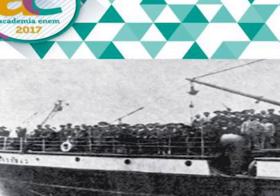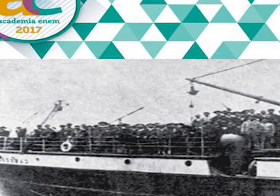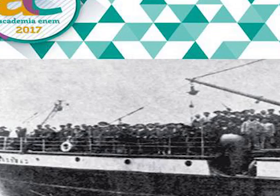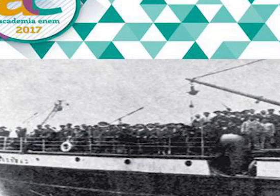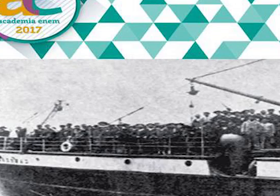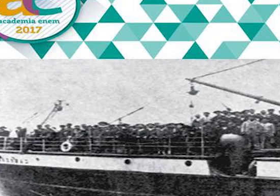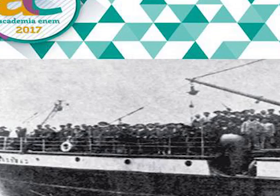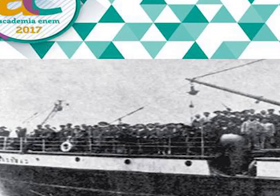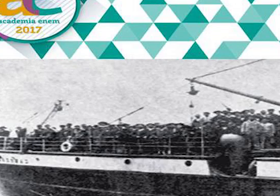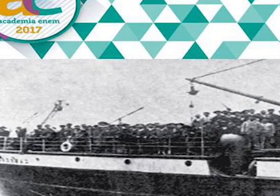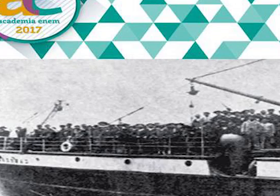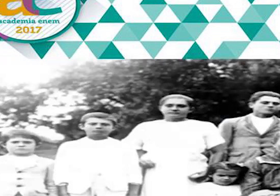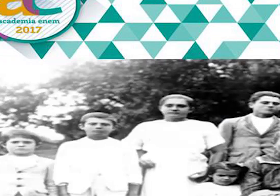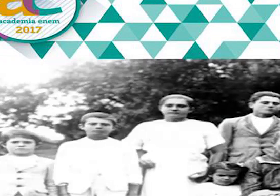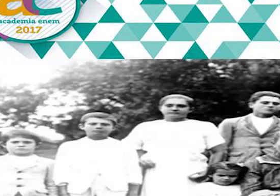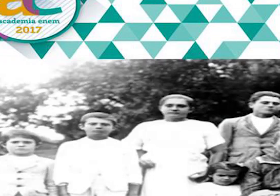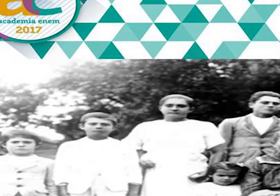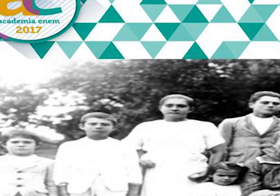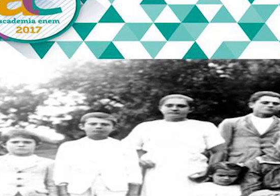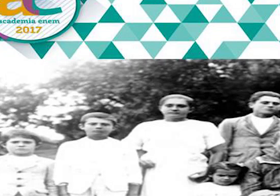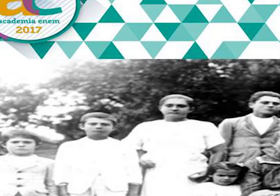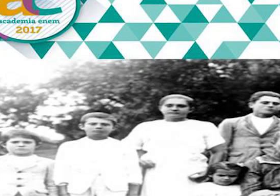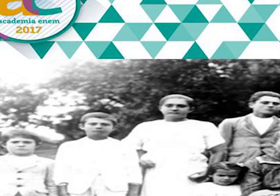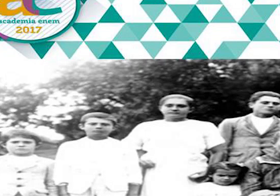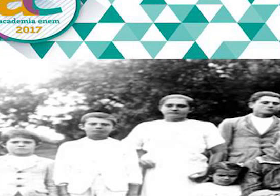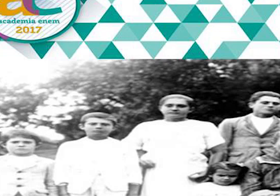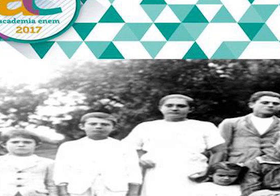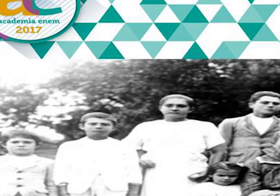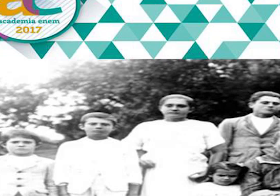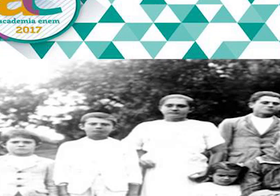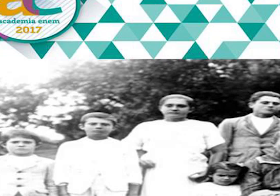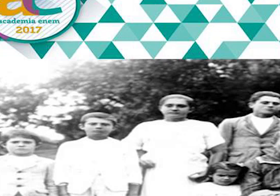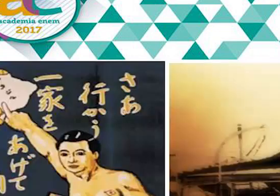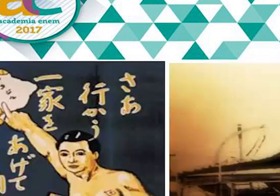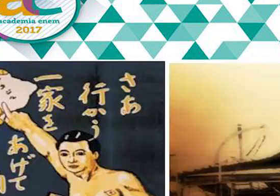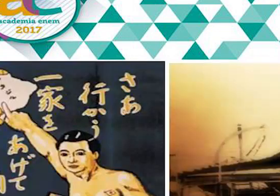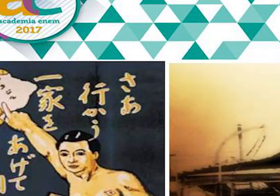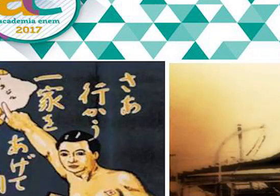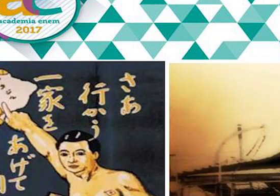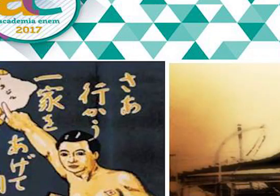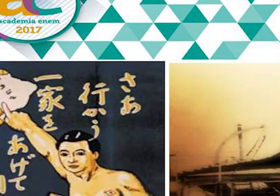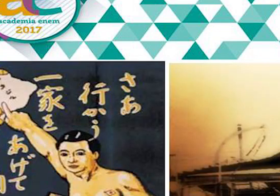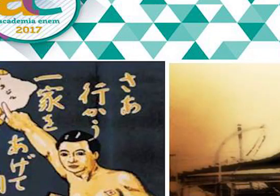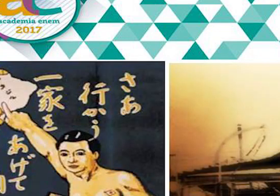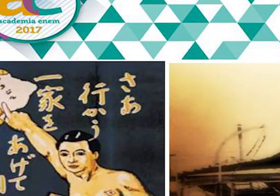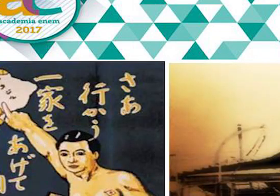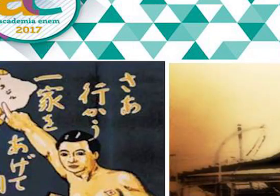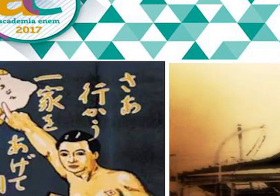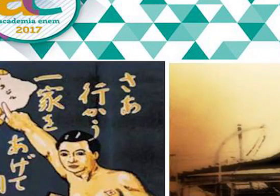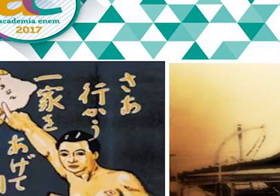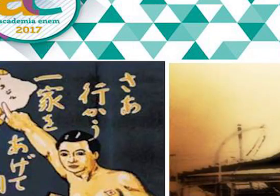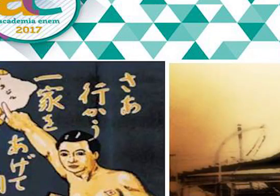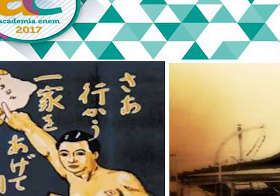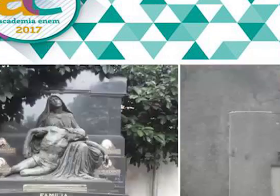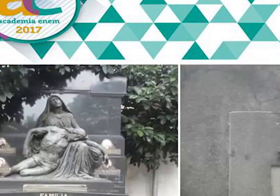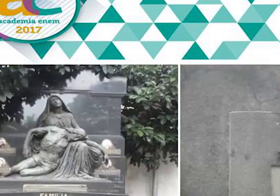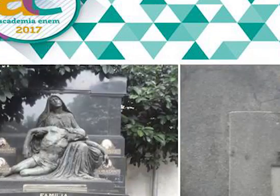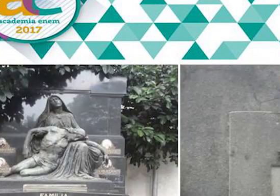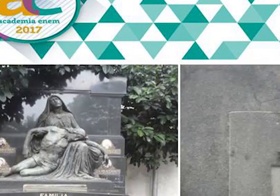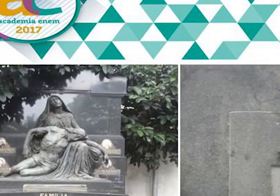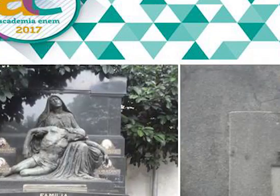beleza, as famílias de imigrantes, etc. Japoneses também, depois, olha aqui, essas são fotos que eu